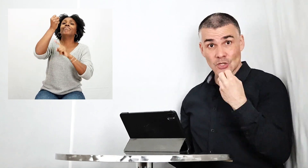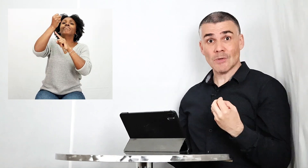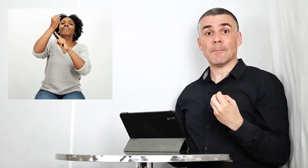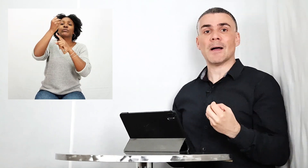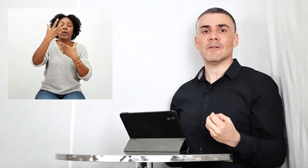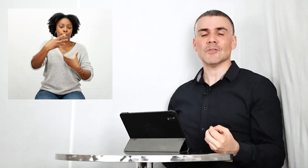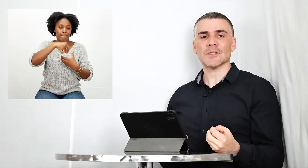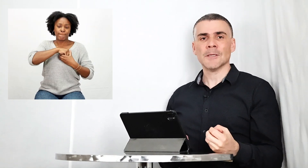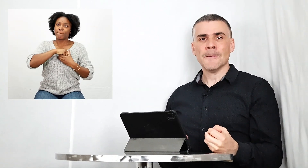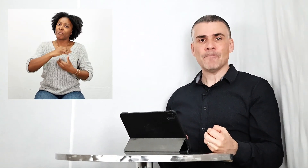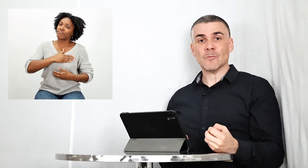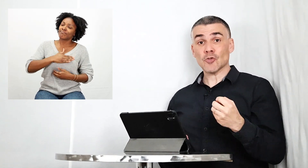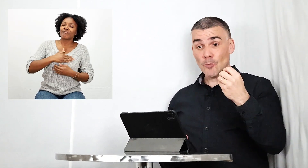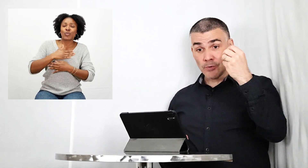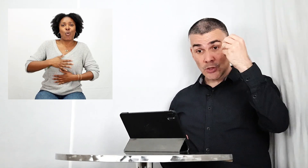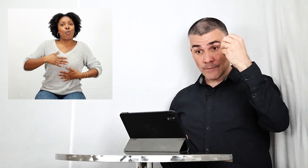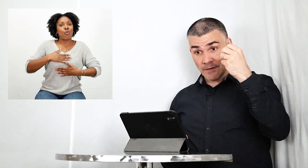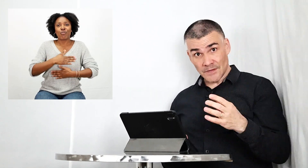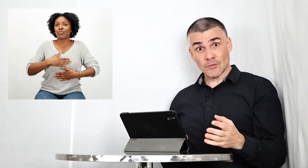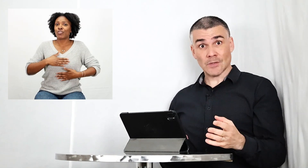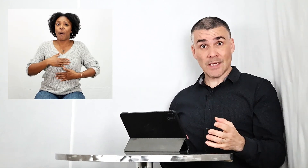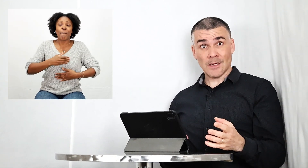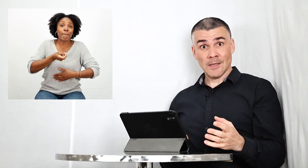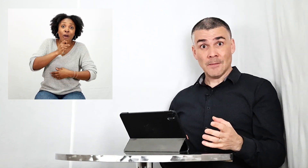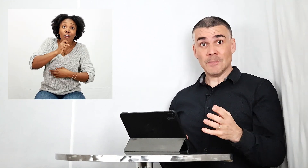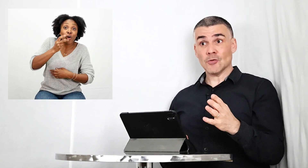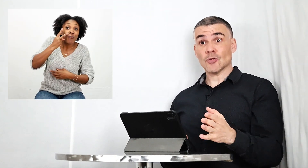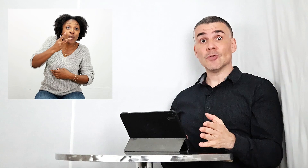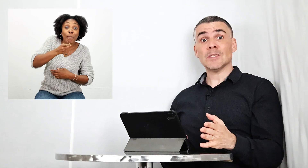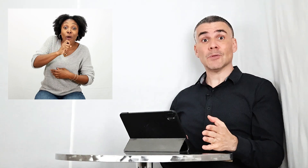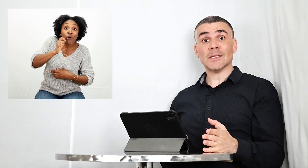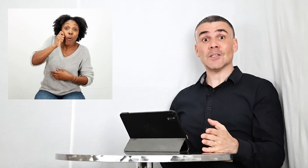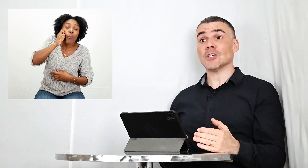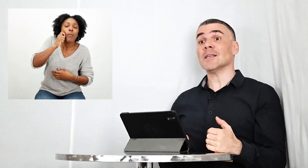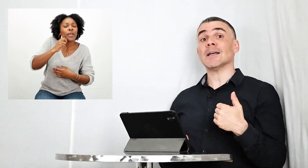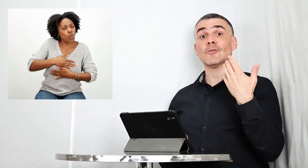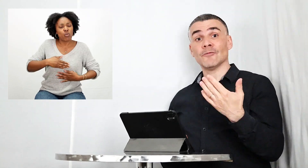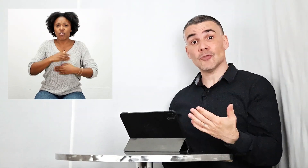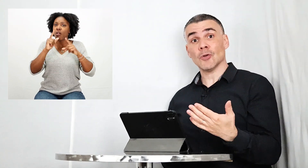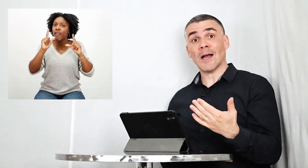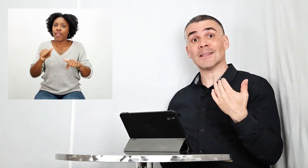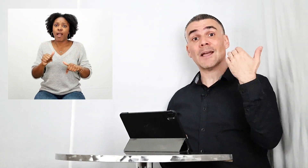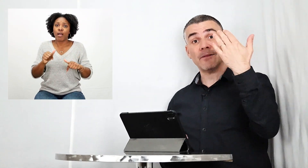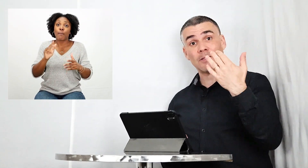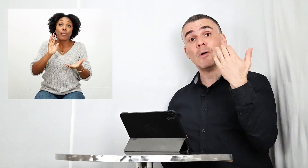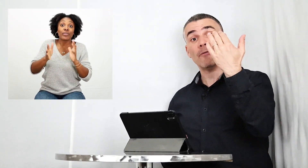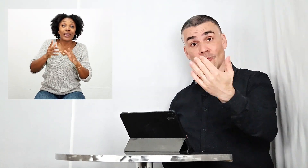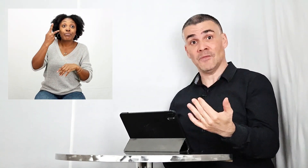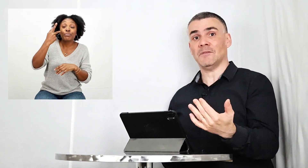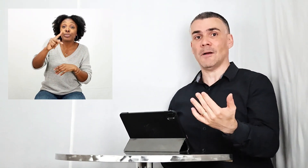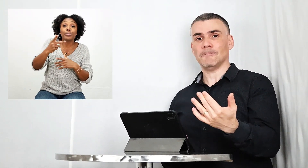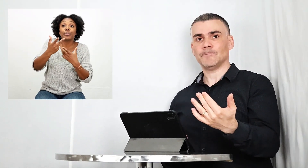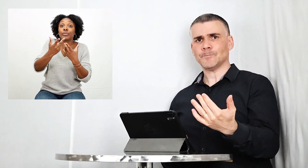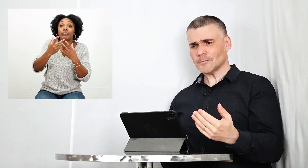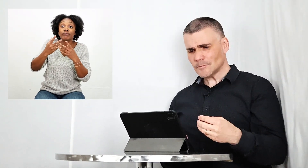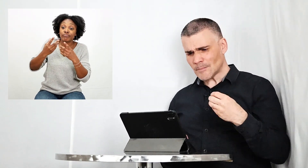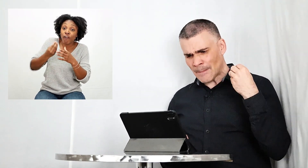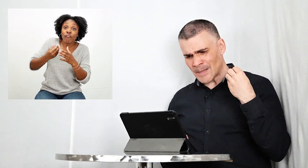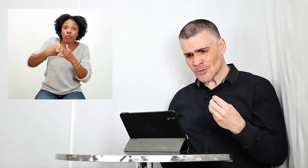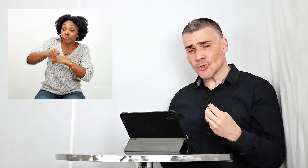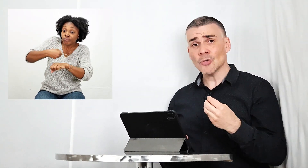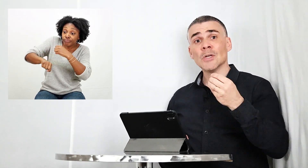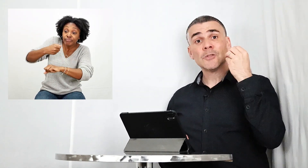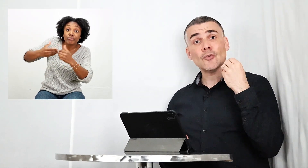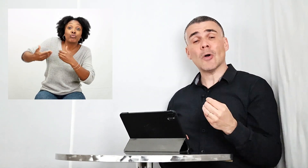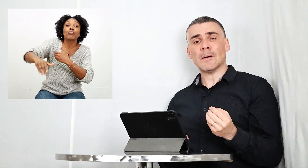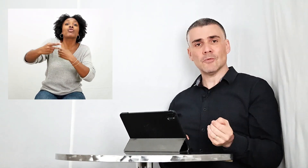te réjouir par avance de ce que peut-être tu vas vivre sur terre, mais de ce que aussi peut-être tes générations futures à travers toi vont vivre.